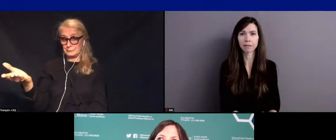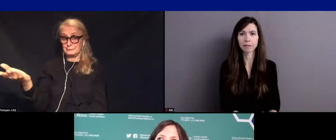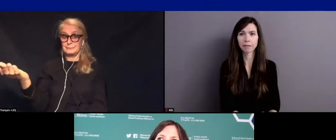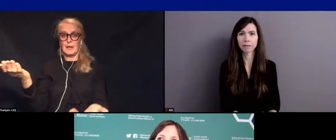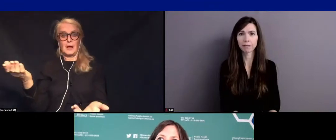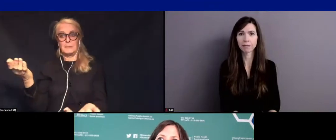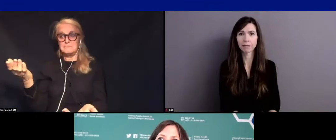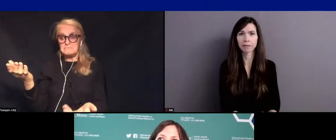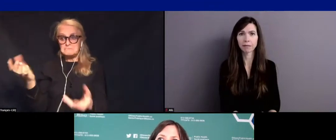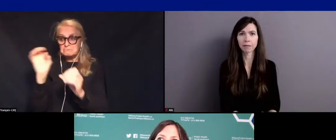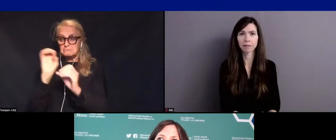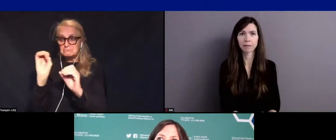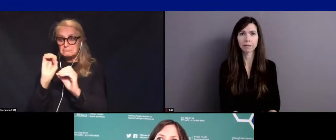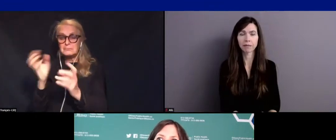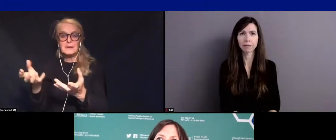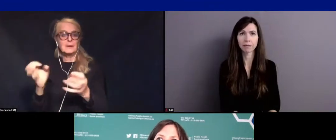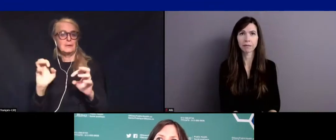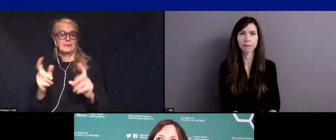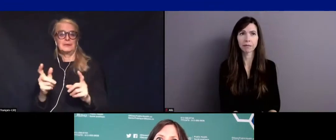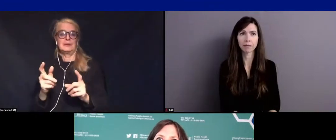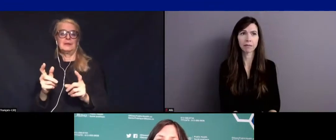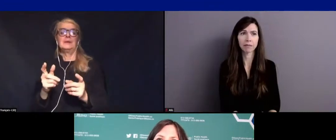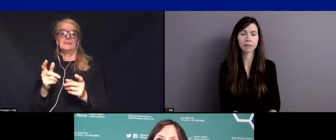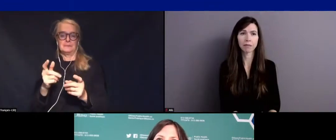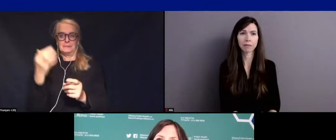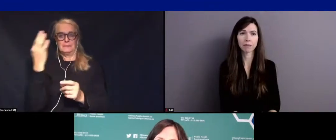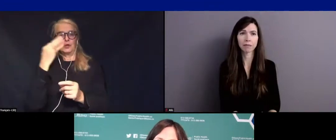Alors, je ne vois personne. Ceci conclut le point de presse